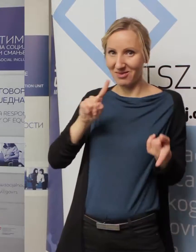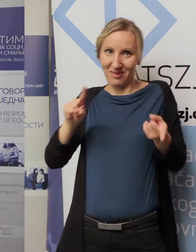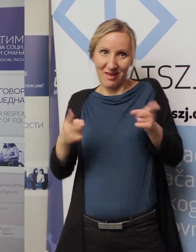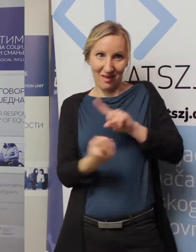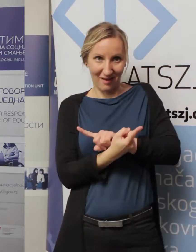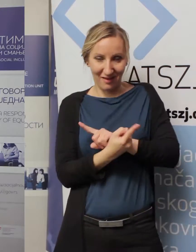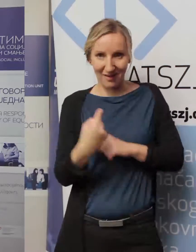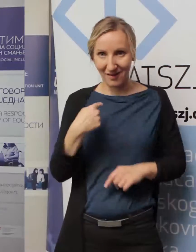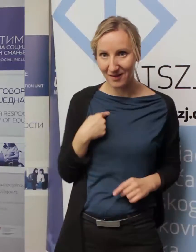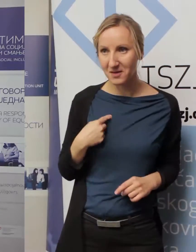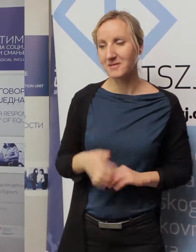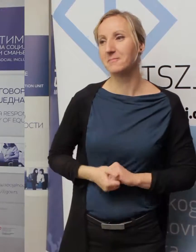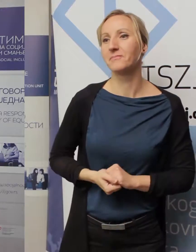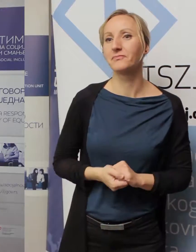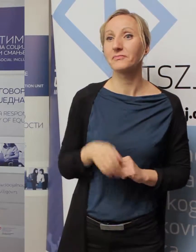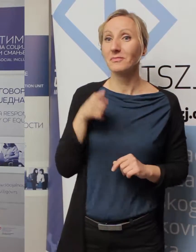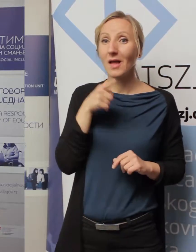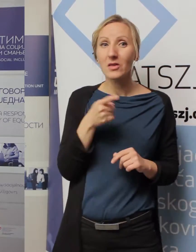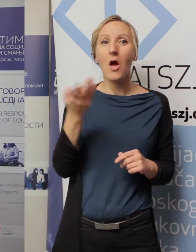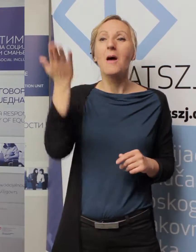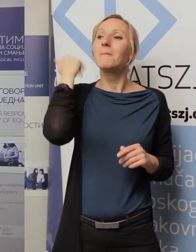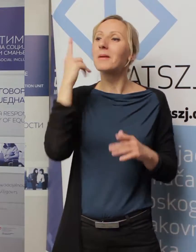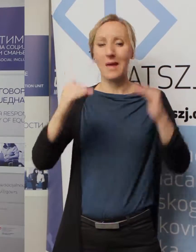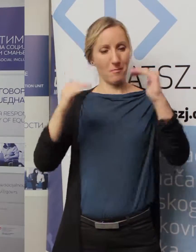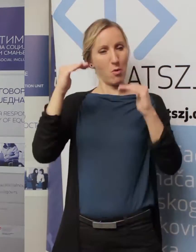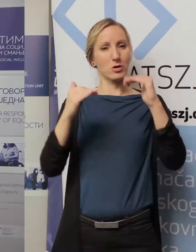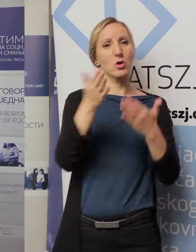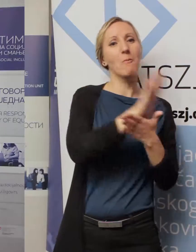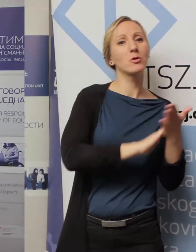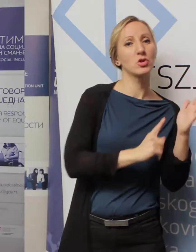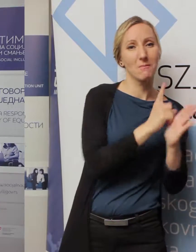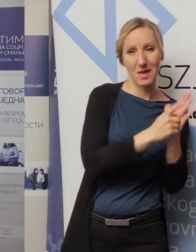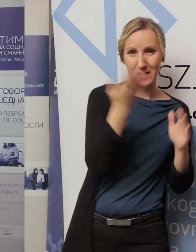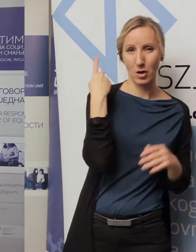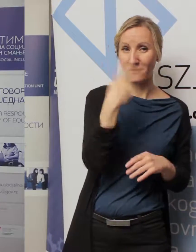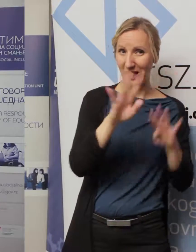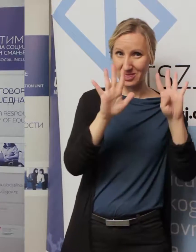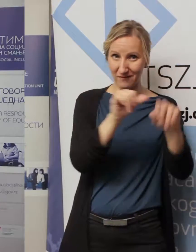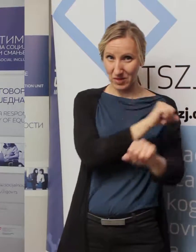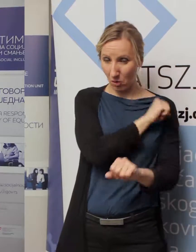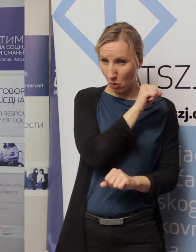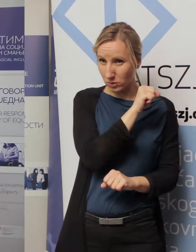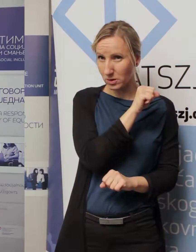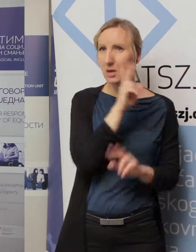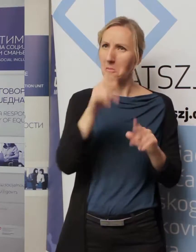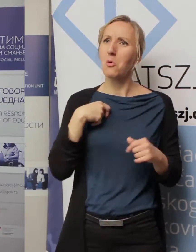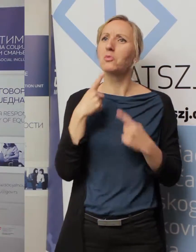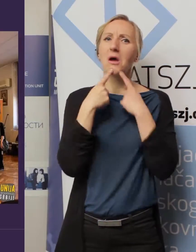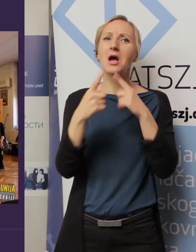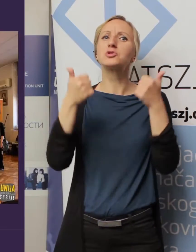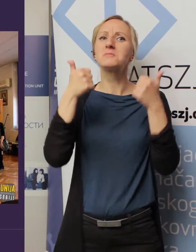sekretarke. I u pogledu na taj neki početni period iz 2009.